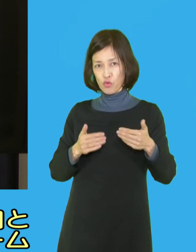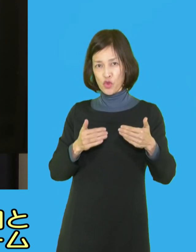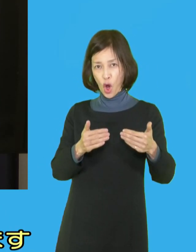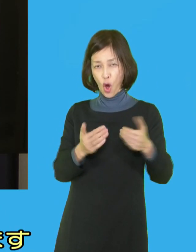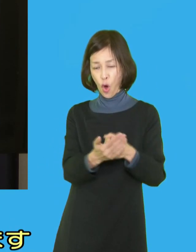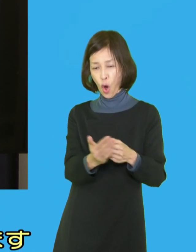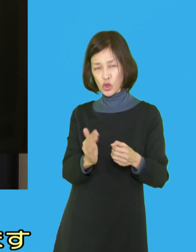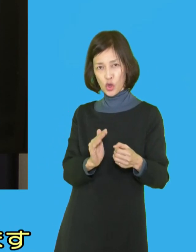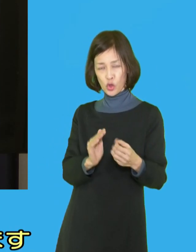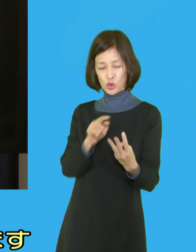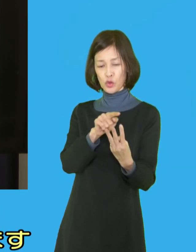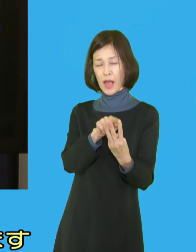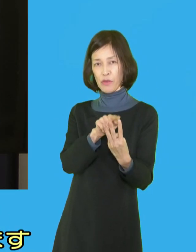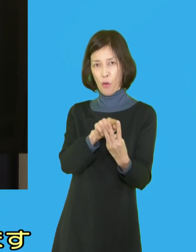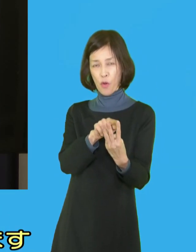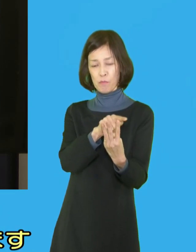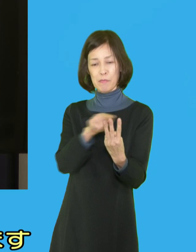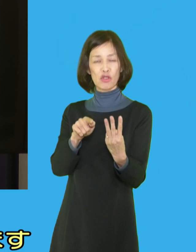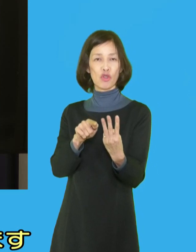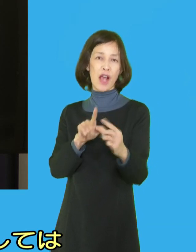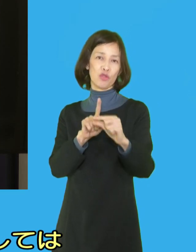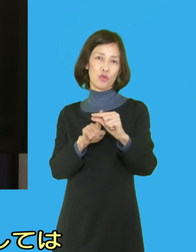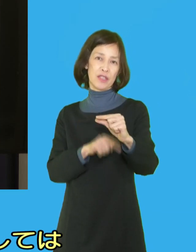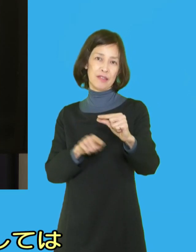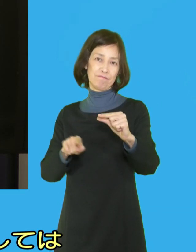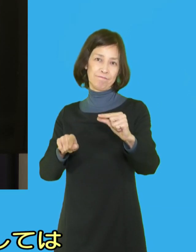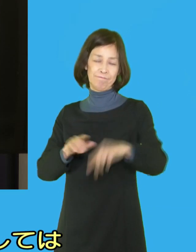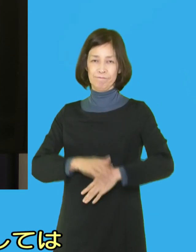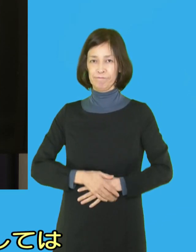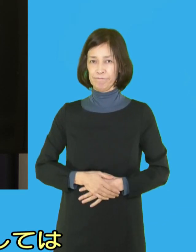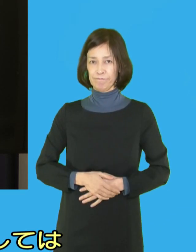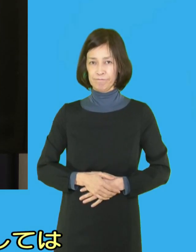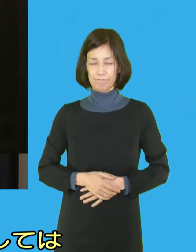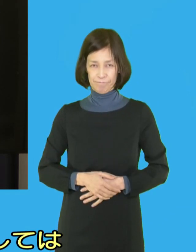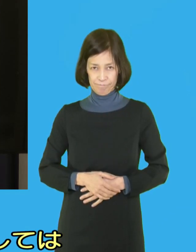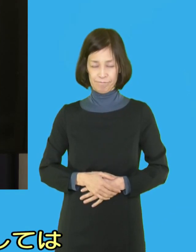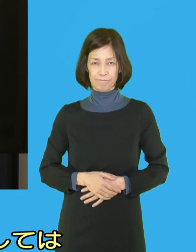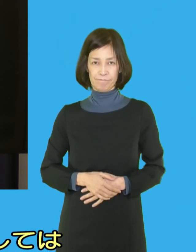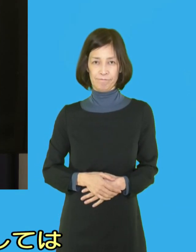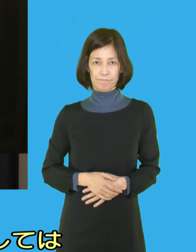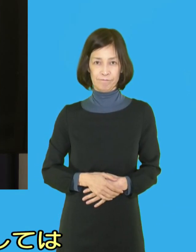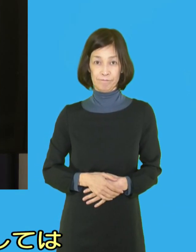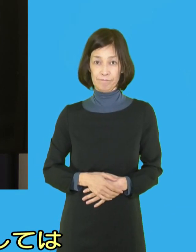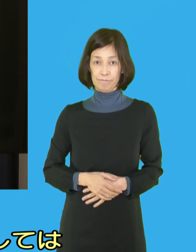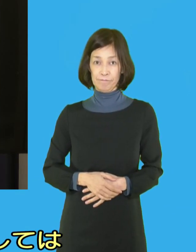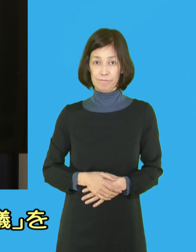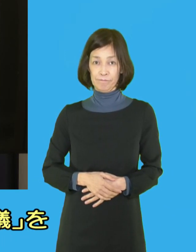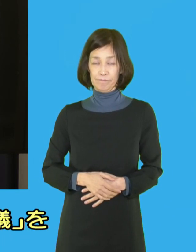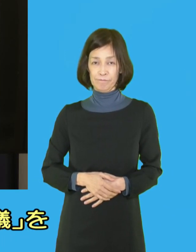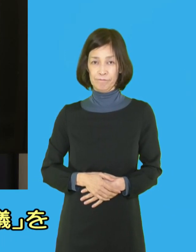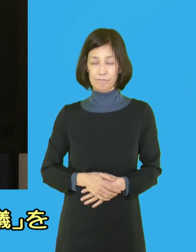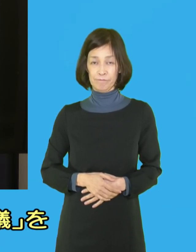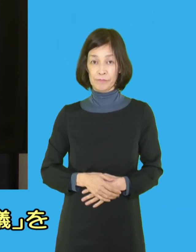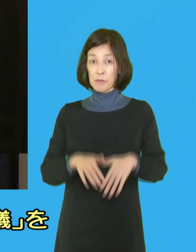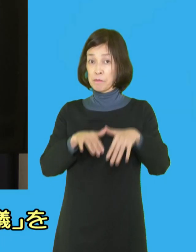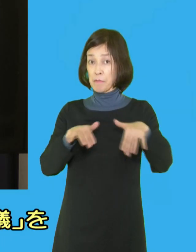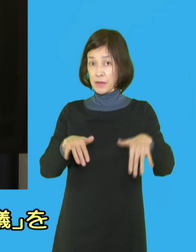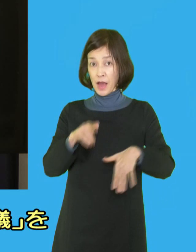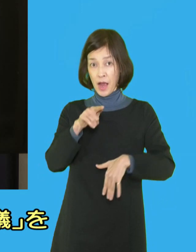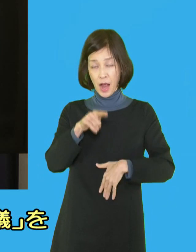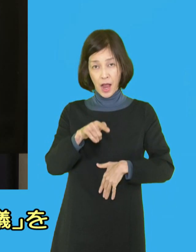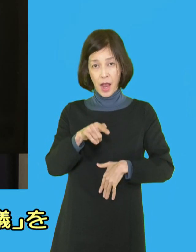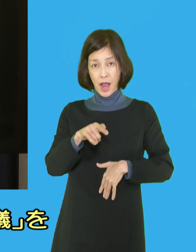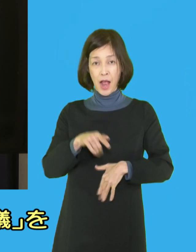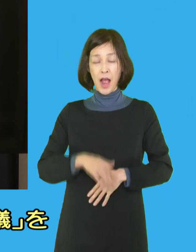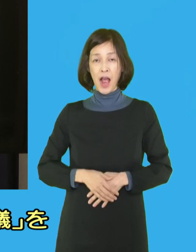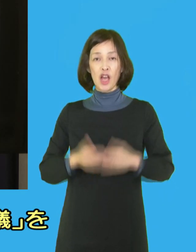くようなチーム、この3つが中心となってきます。そして、まあ、この戦略に関しましては堺市の ICT 推